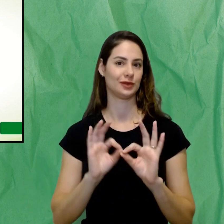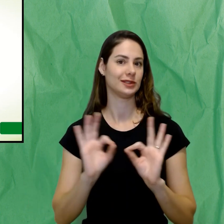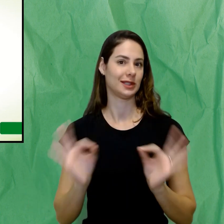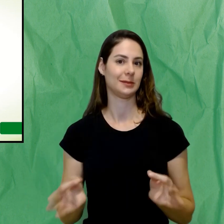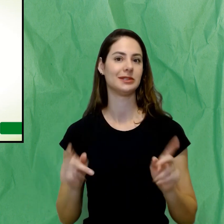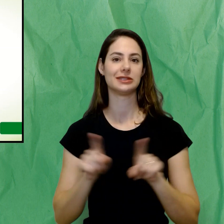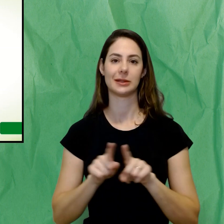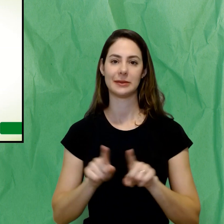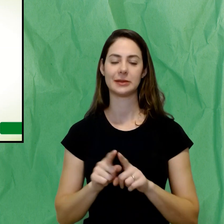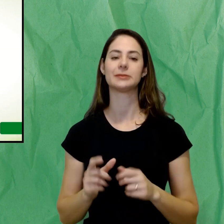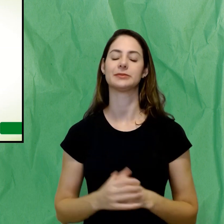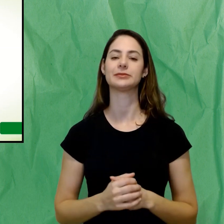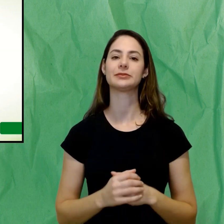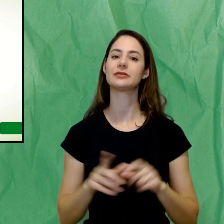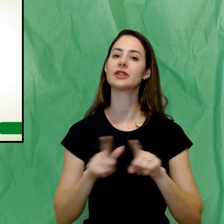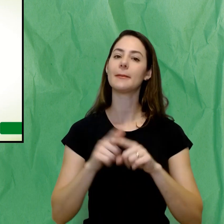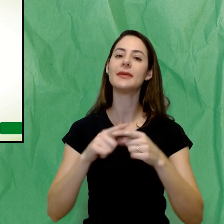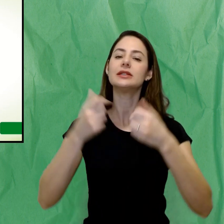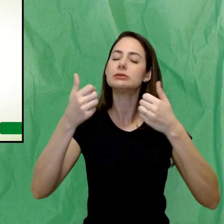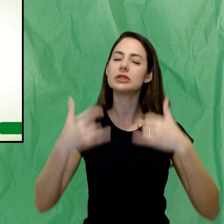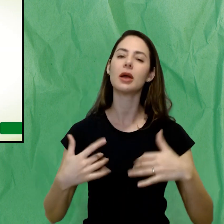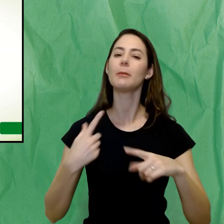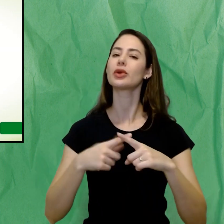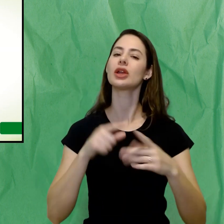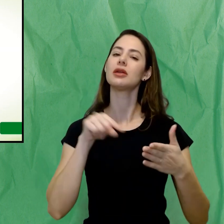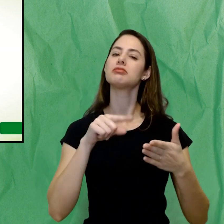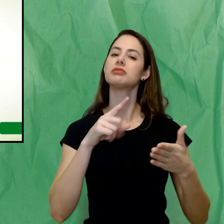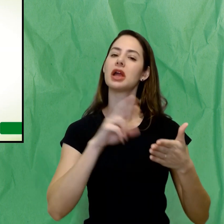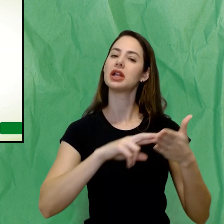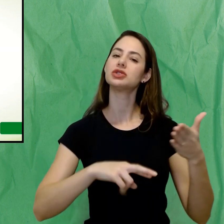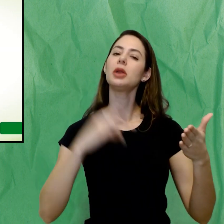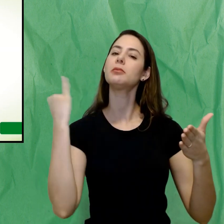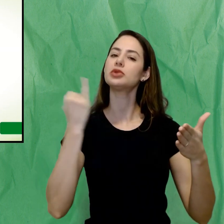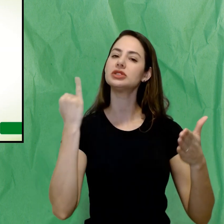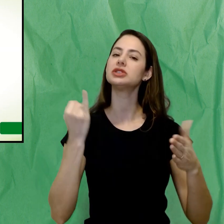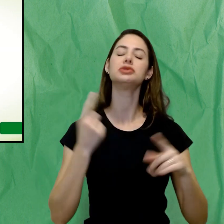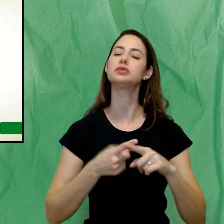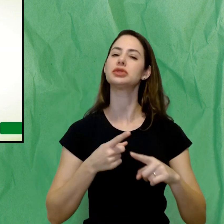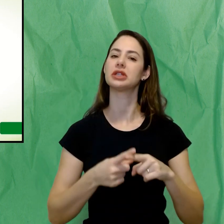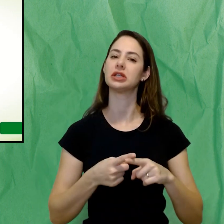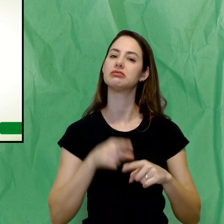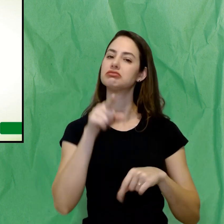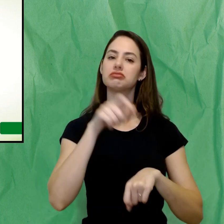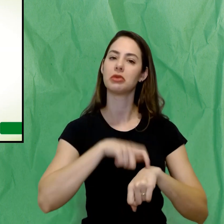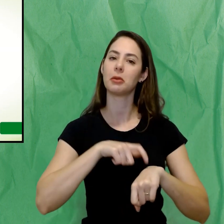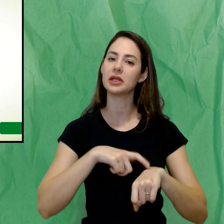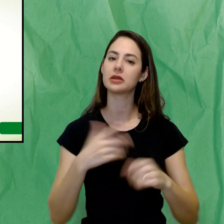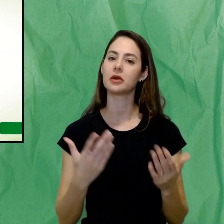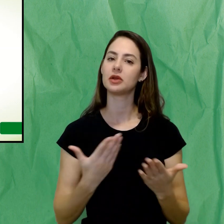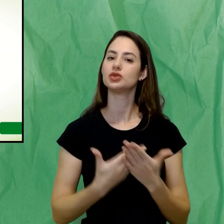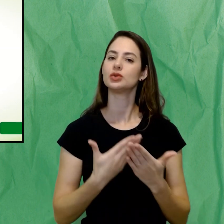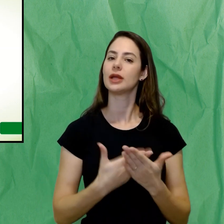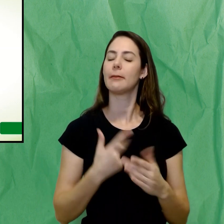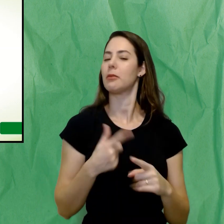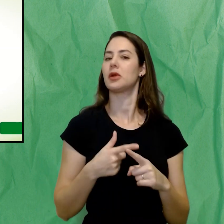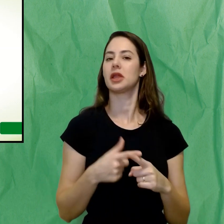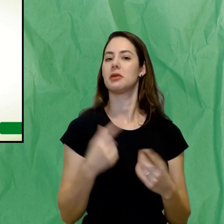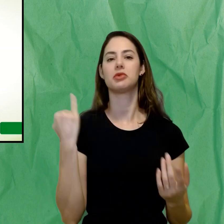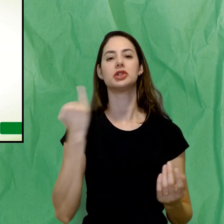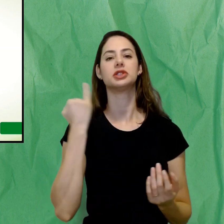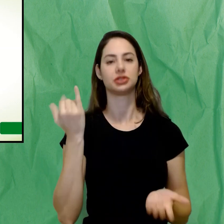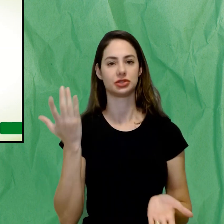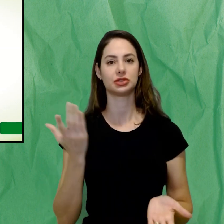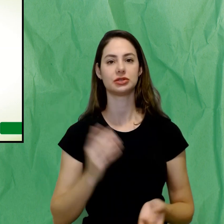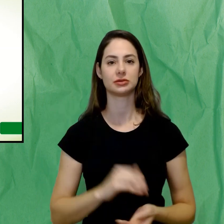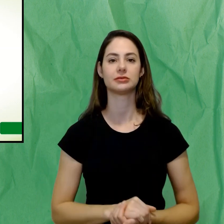objetiva, obviamente, e também justificando a importância desse relatório nesse momento dos seus estudos, né? Para que serviu? esse relatório.